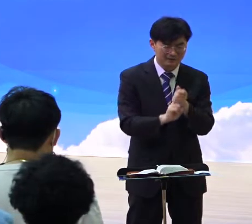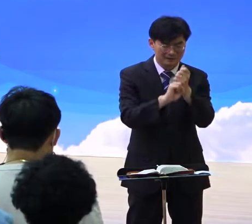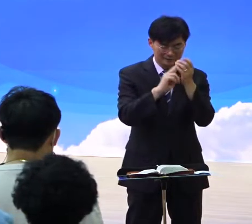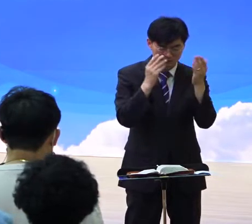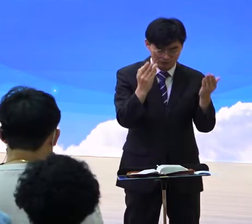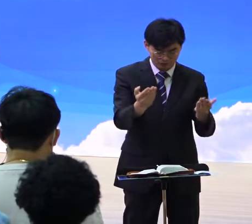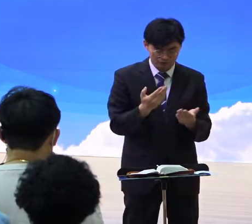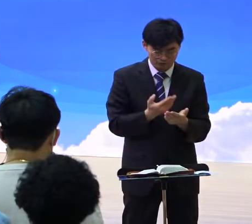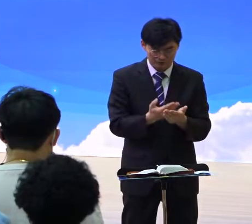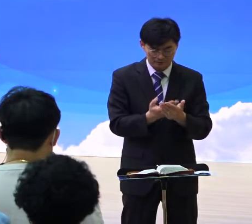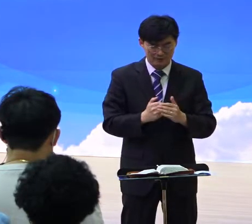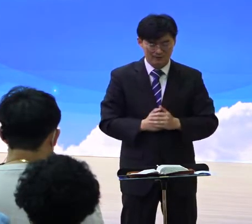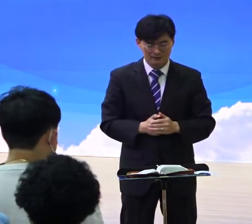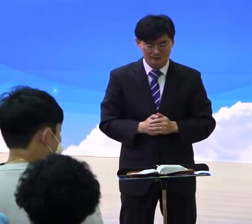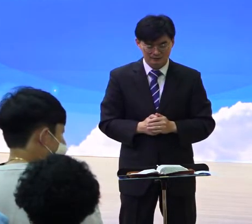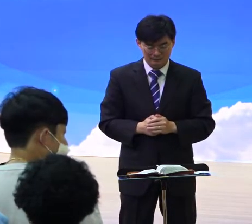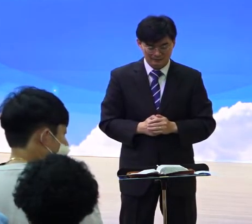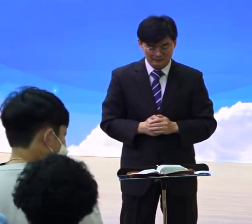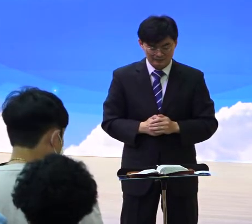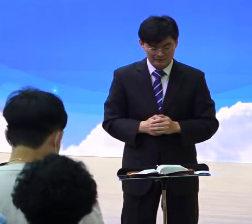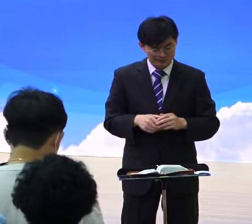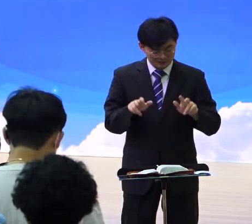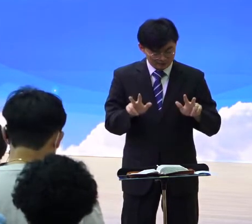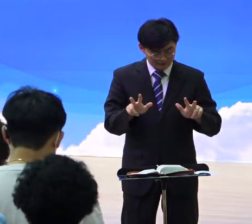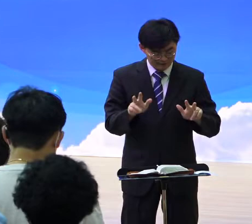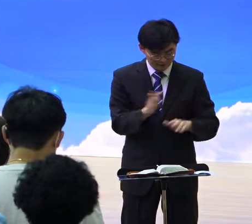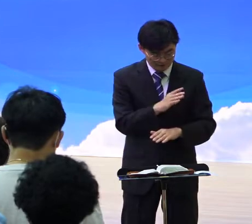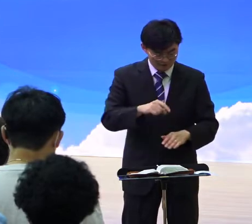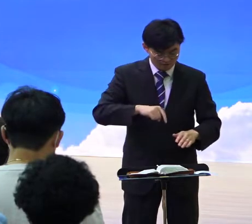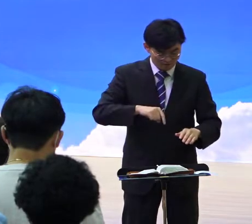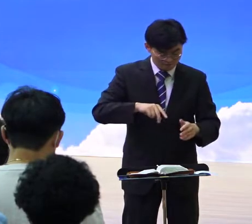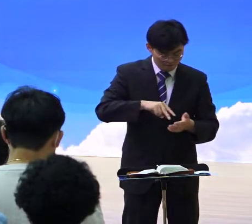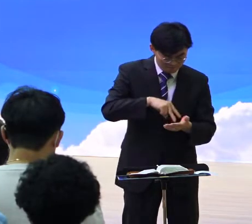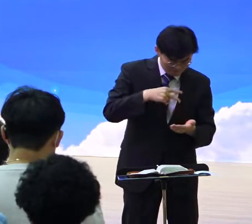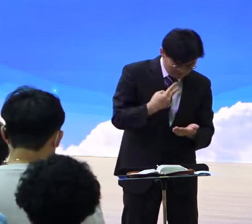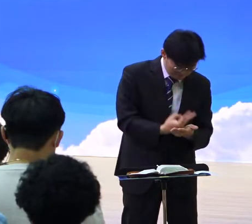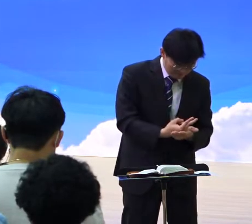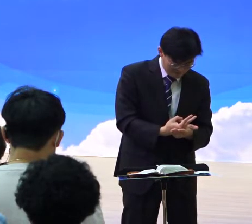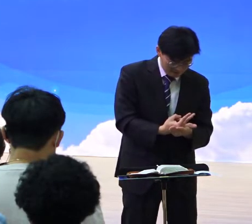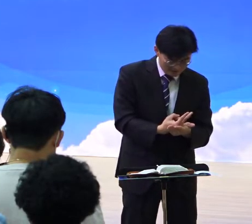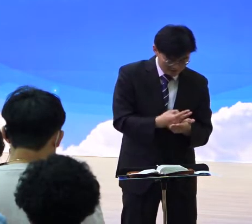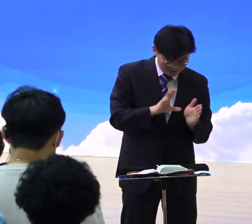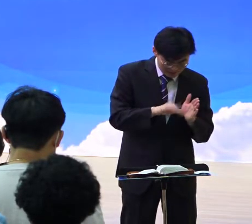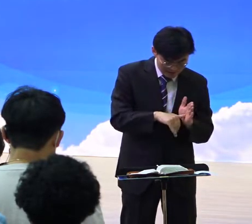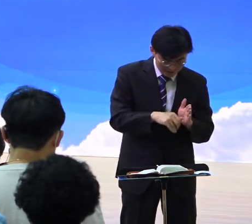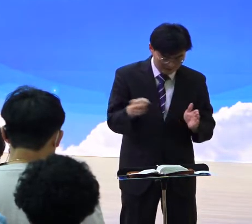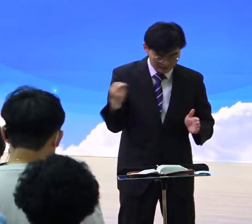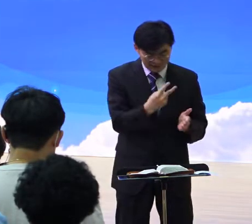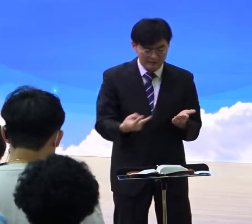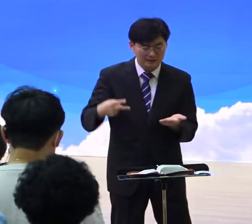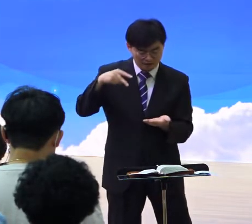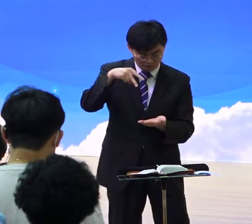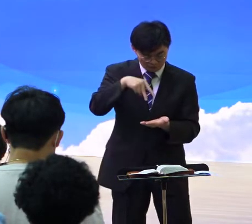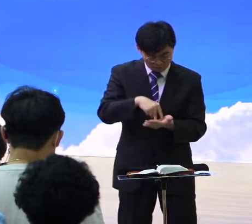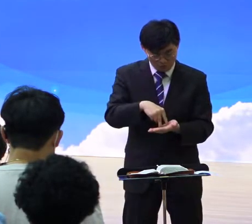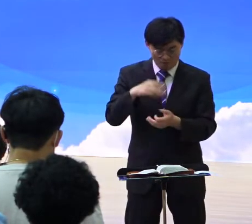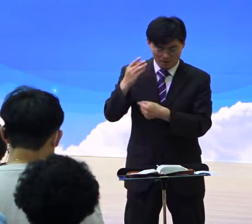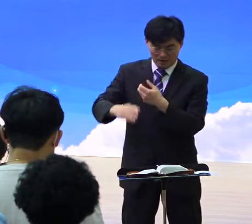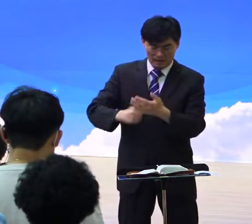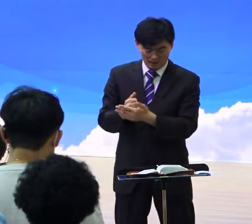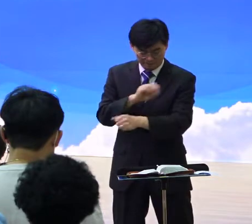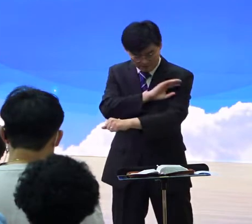이전에는 자주 넘어지며 쓰러졌을지라도 이제는 그 자리에서 일어나서 끊임없이 하나님의